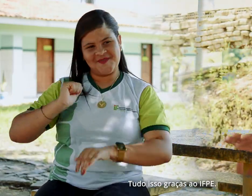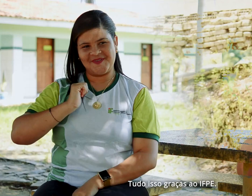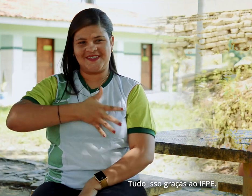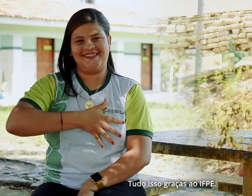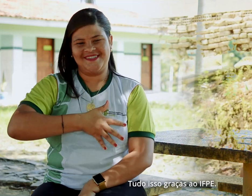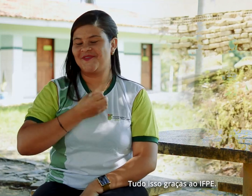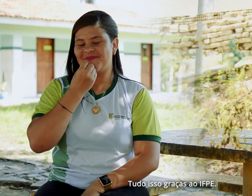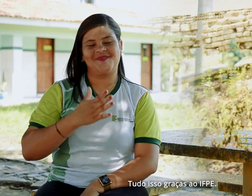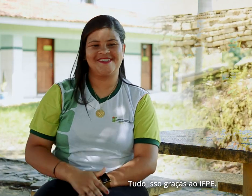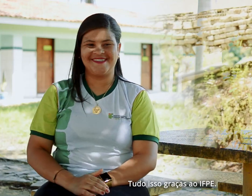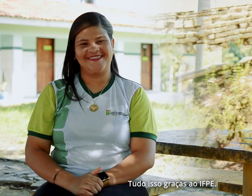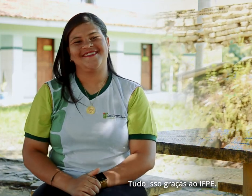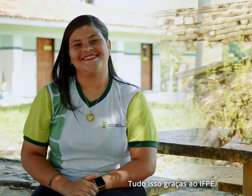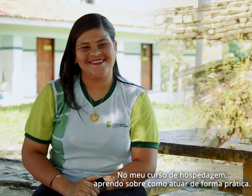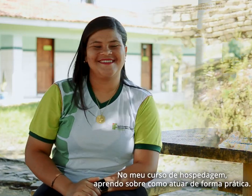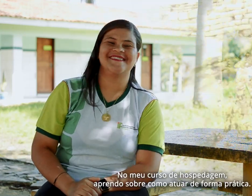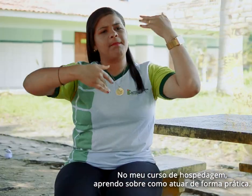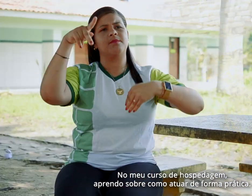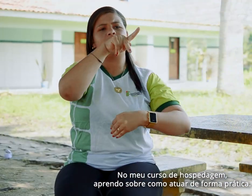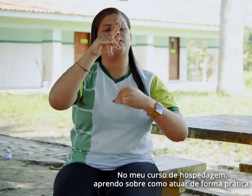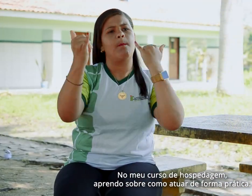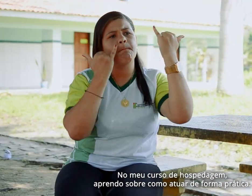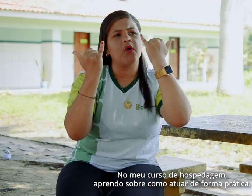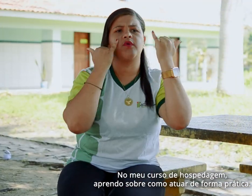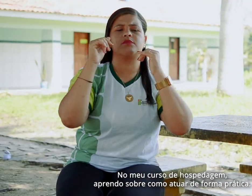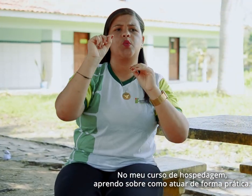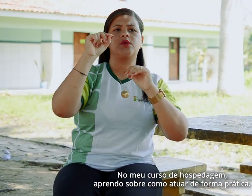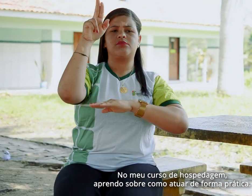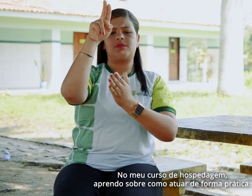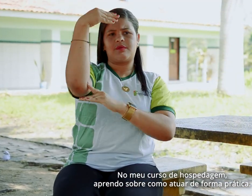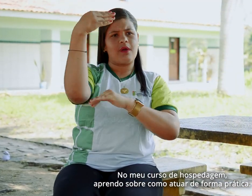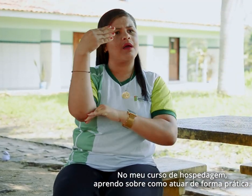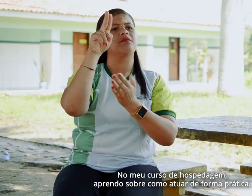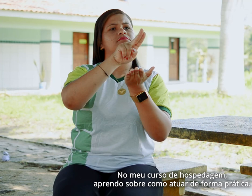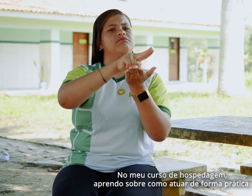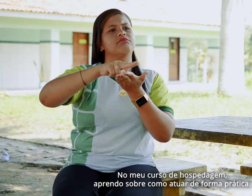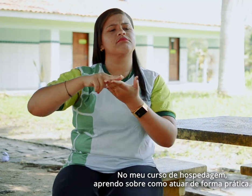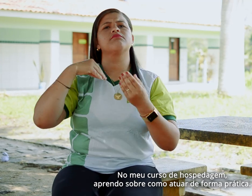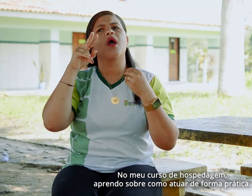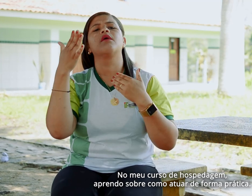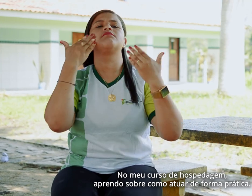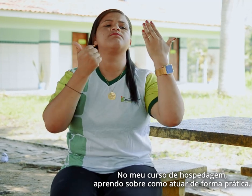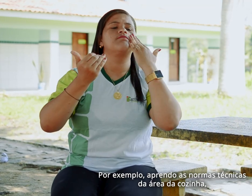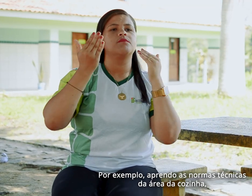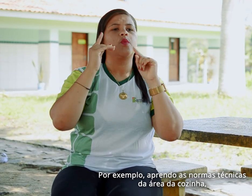Tudo isso graças ao IFPE. No meu curso de hospedagem, aprendo sobre como atuar de forma prática. Por exemplo,